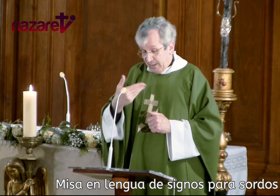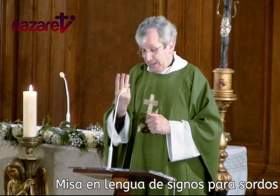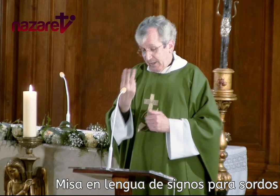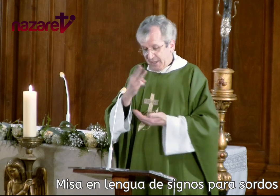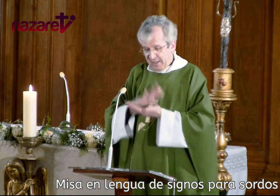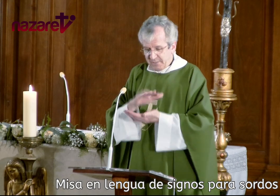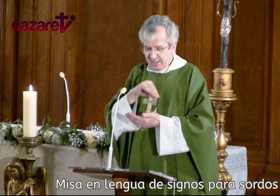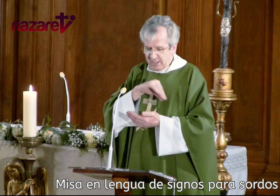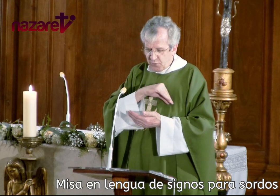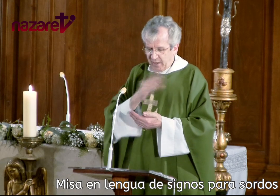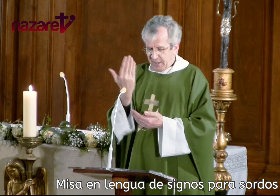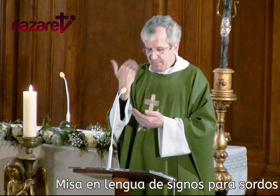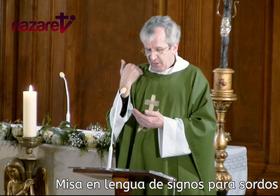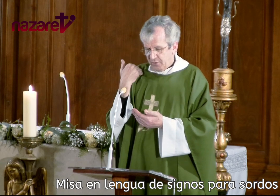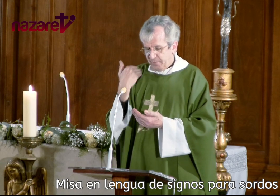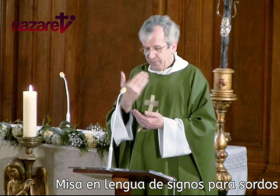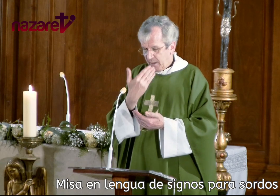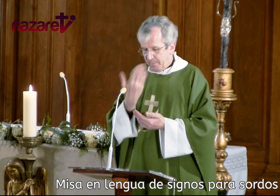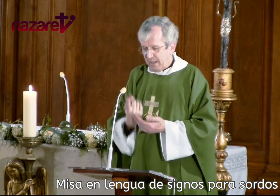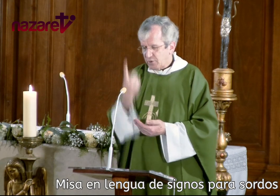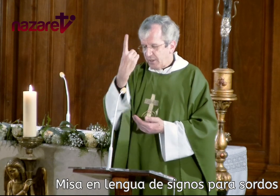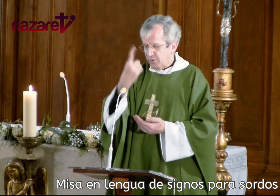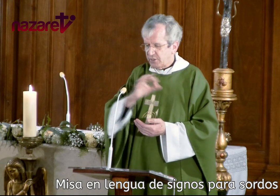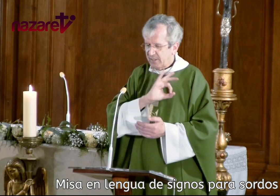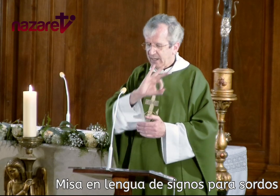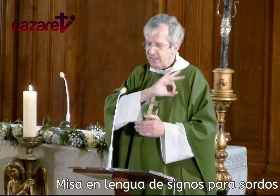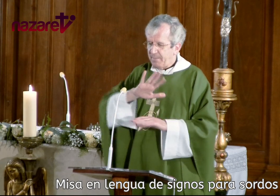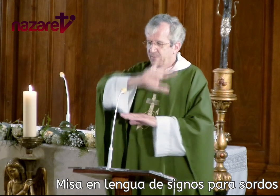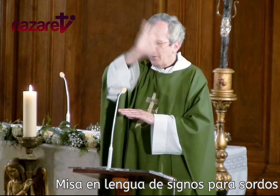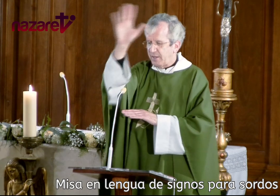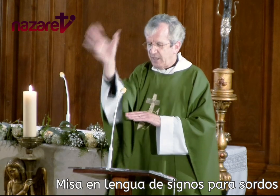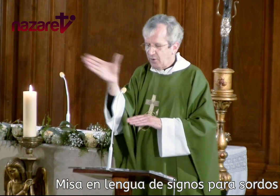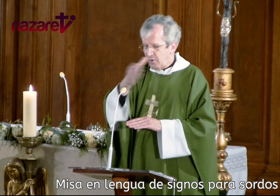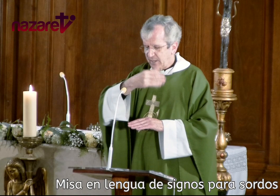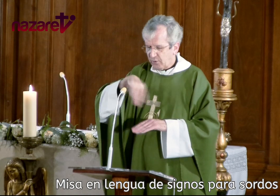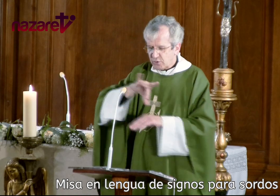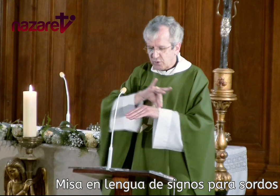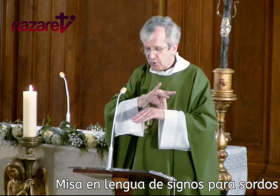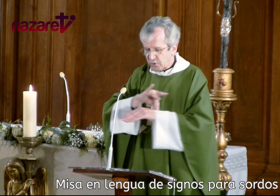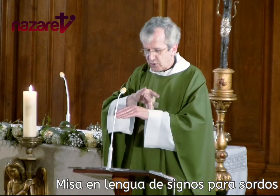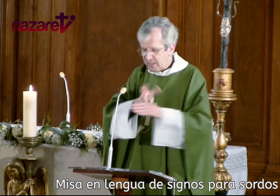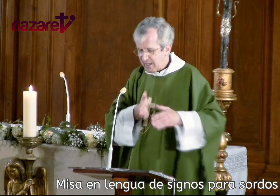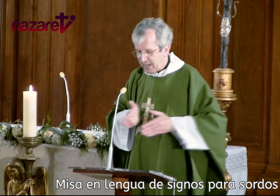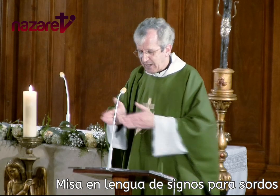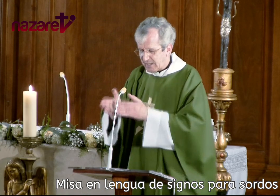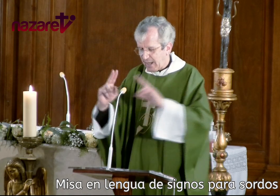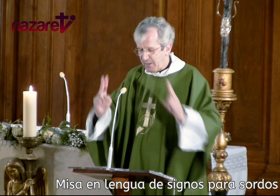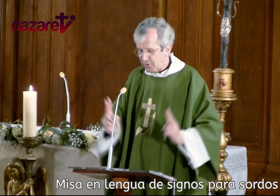que hace tres meses de su fallecimiento pidamos a dios que les dé el premio del cielo y a todos nosotros nos guíe en ese camino de